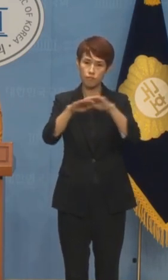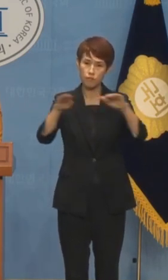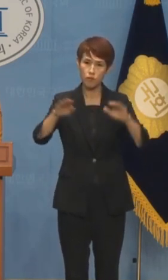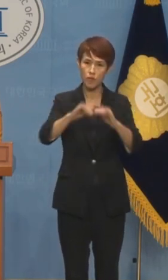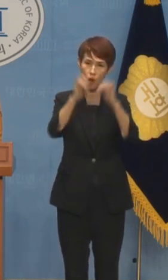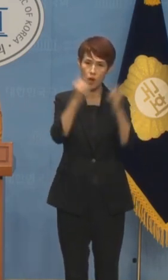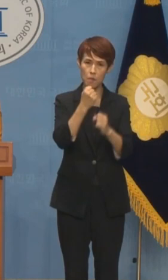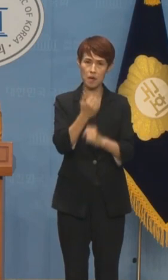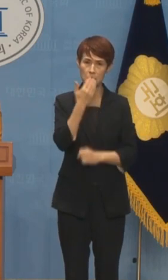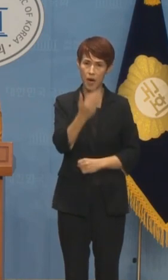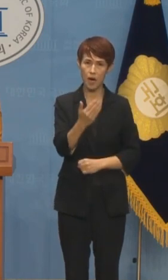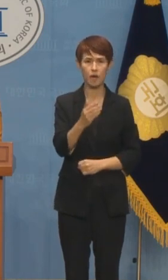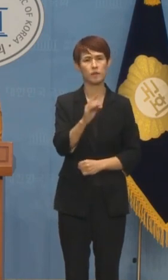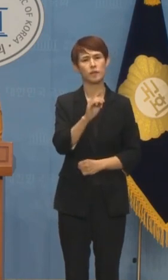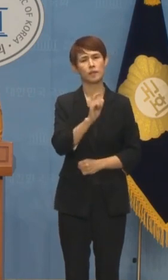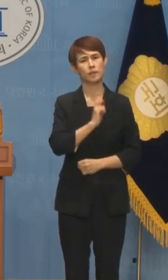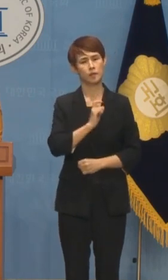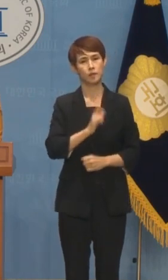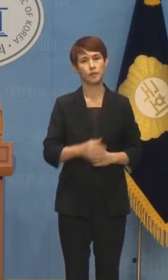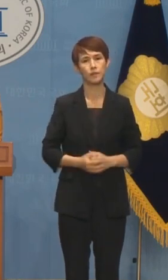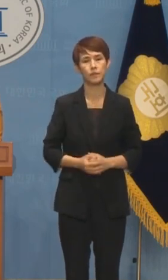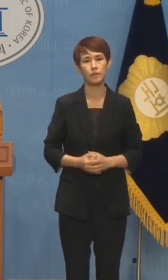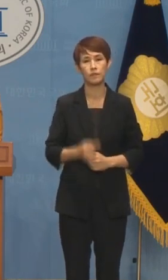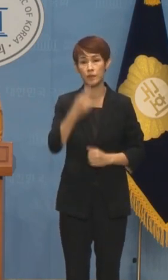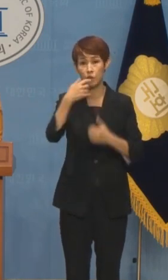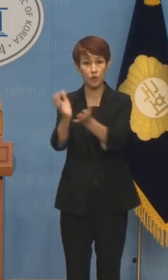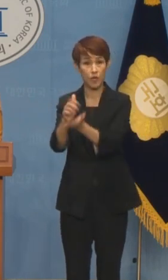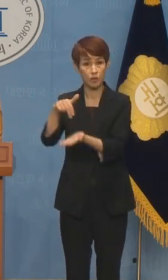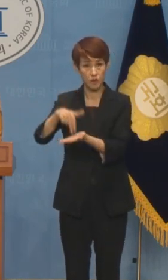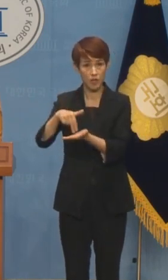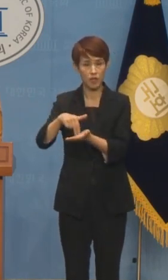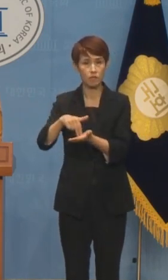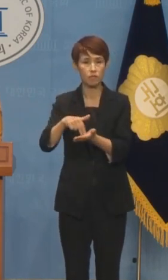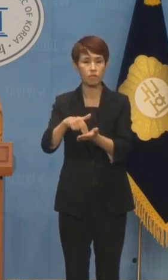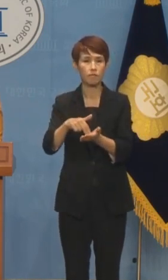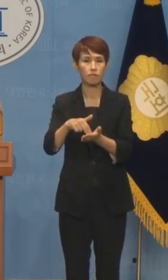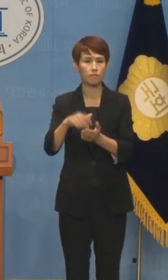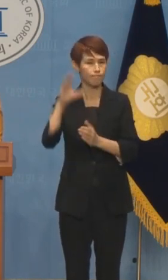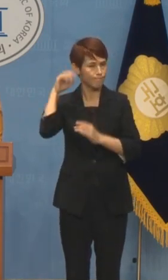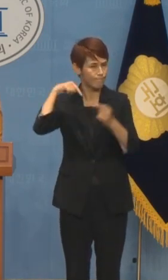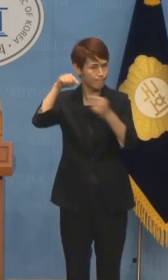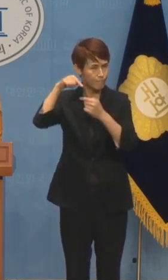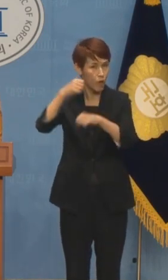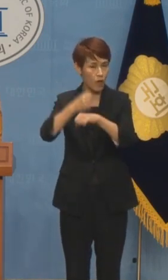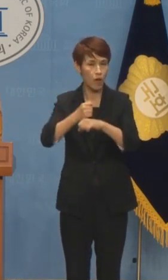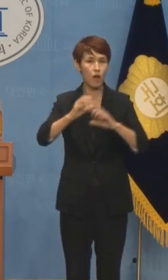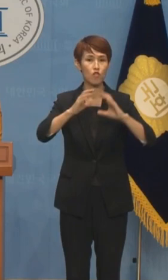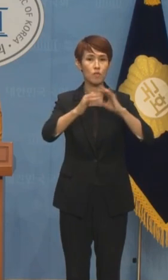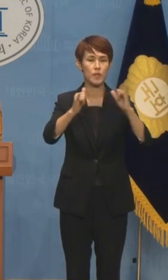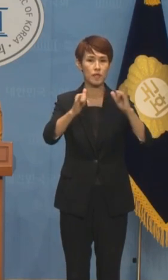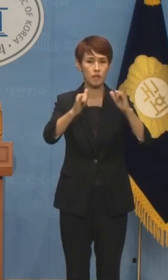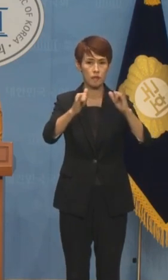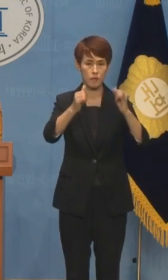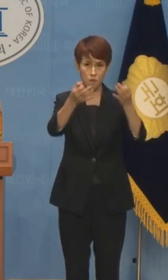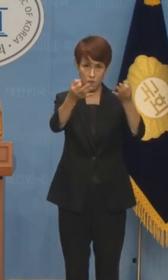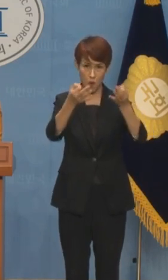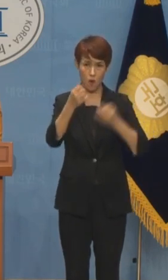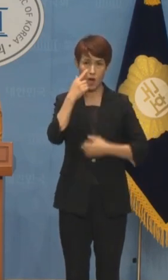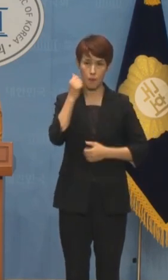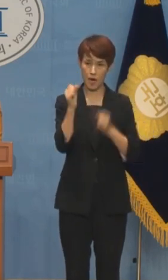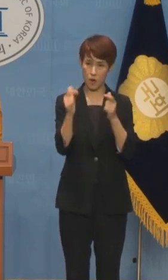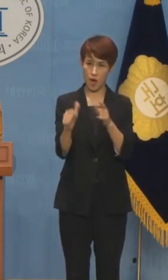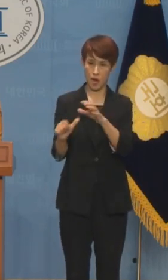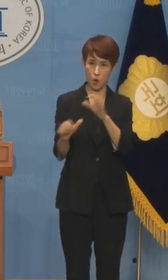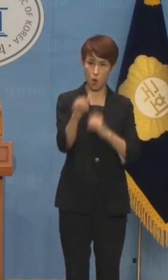심히 의심스럽습니다. 더불어민주당은 인사청문회를 통해 국민의 눈높이에서 아빠 찬스